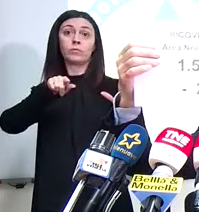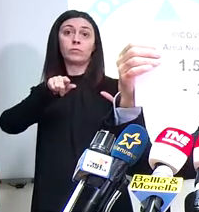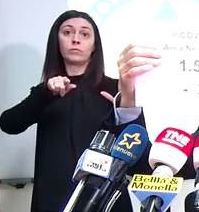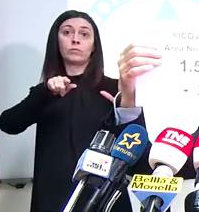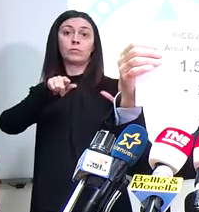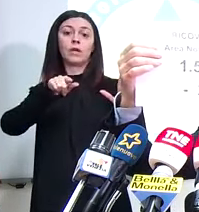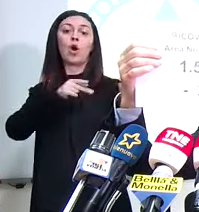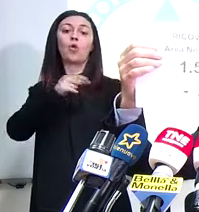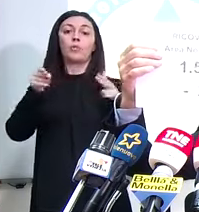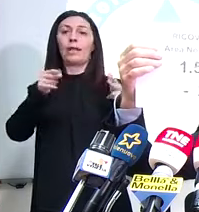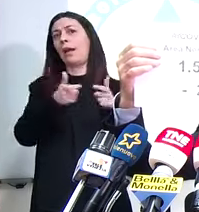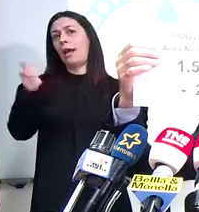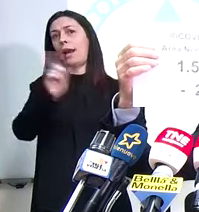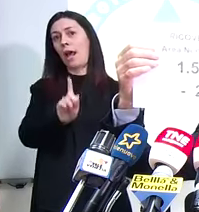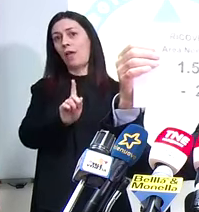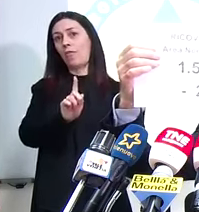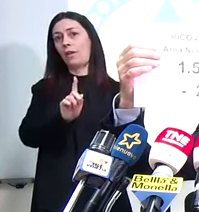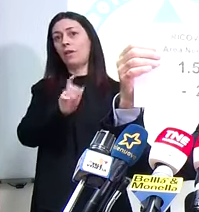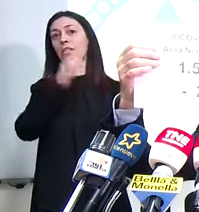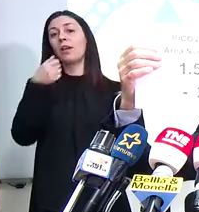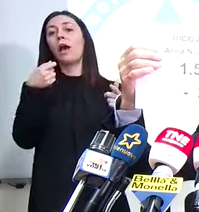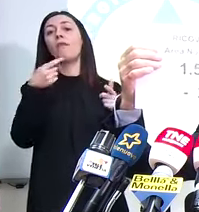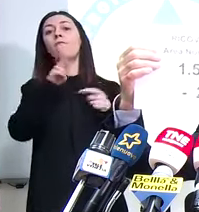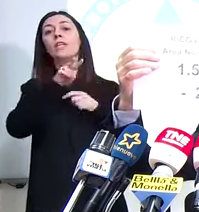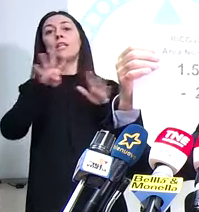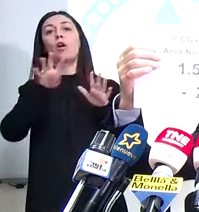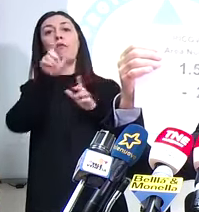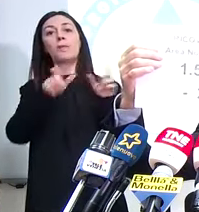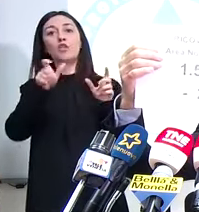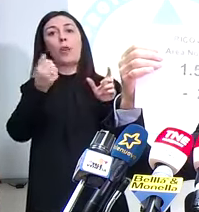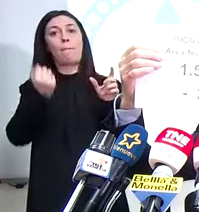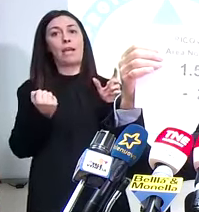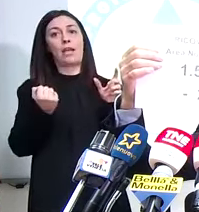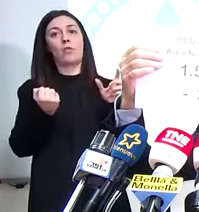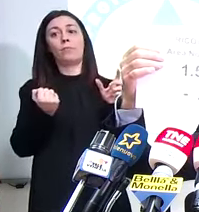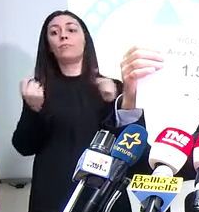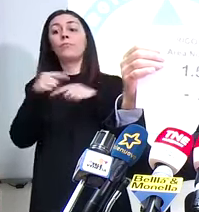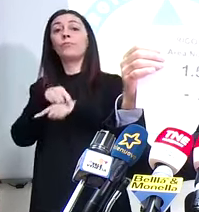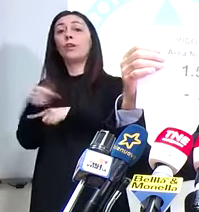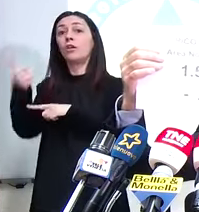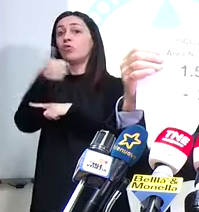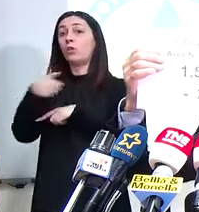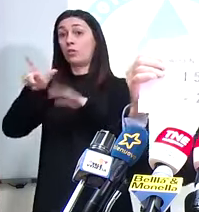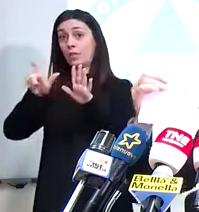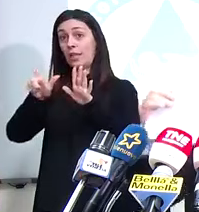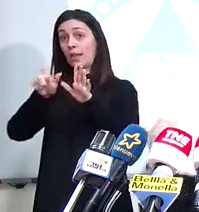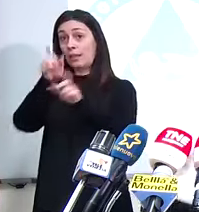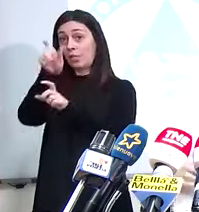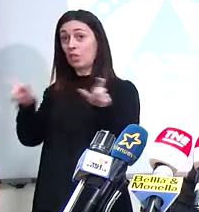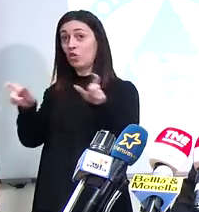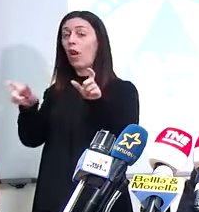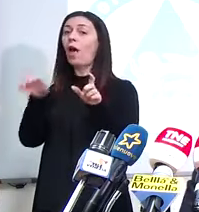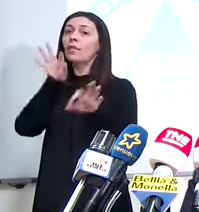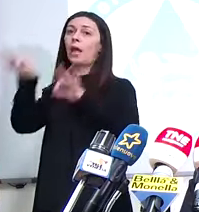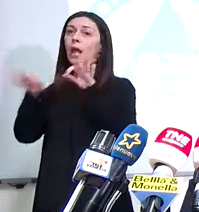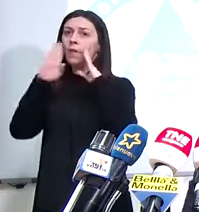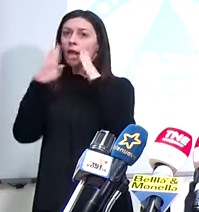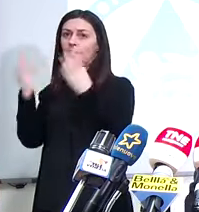critica meno 29 e 170 in terapia intensiva